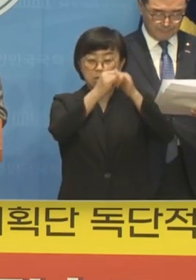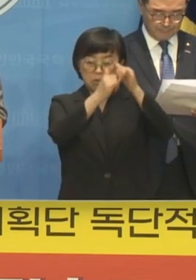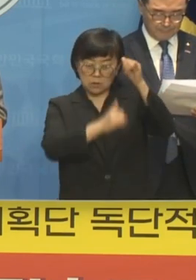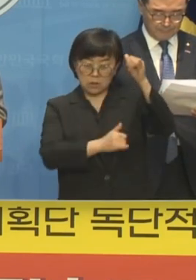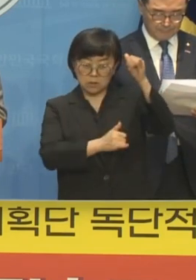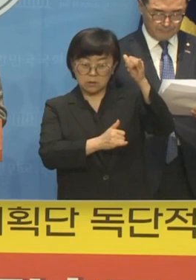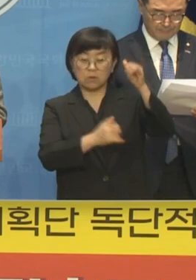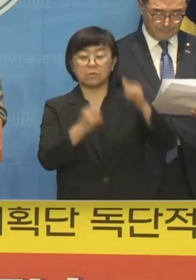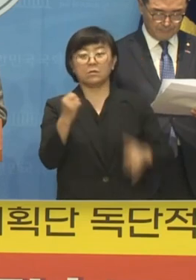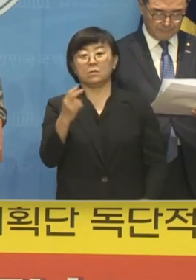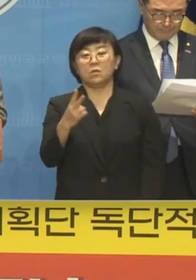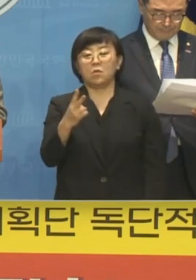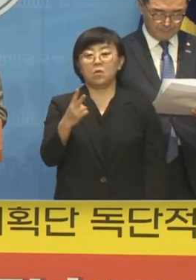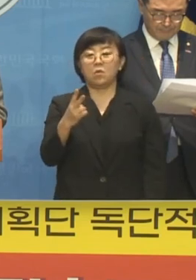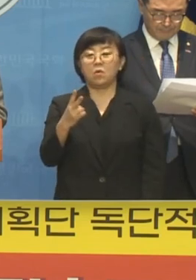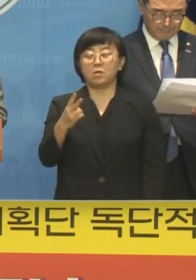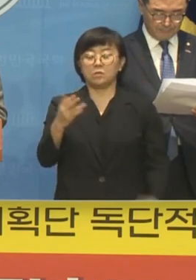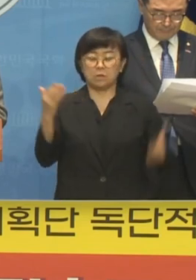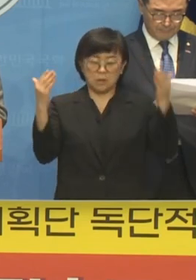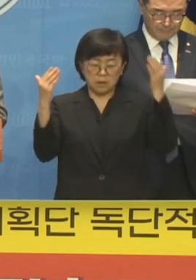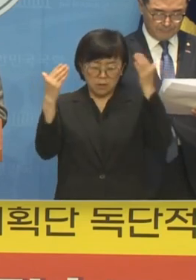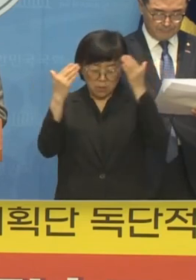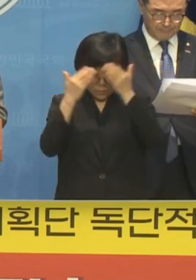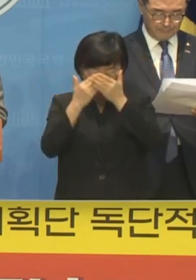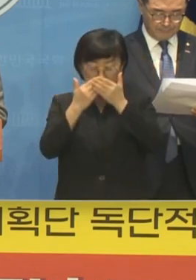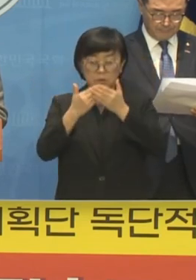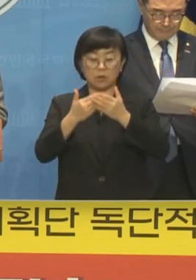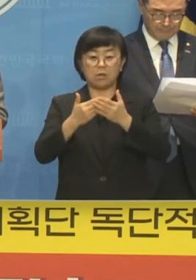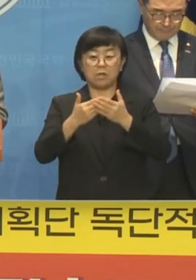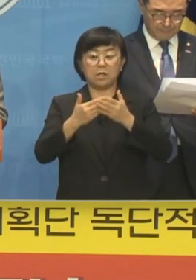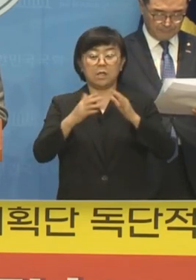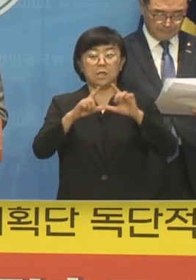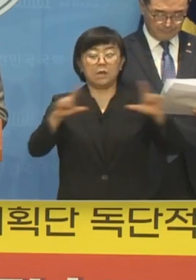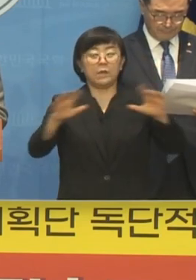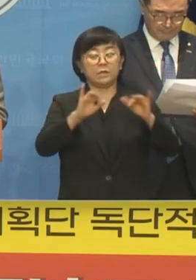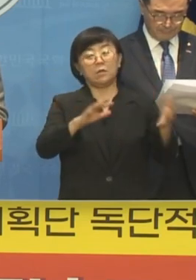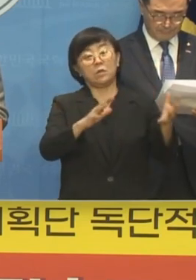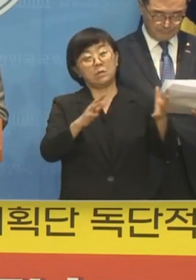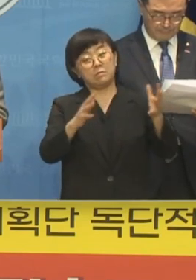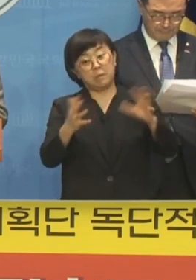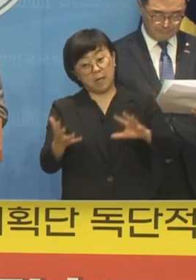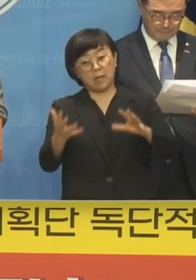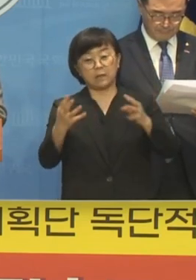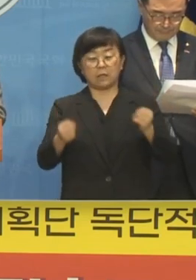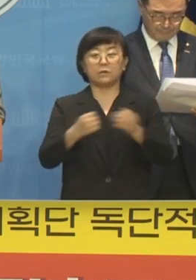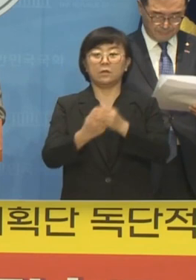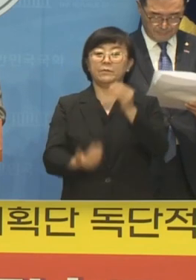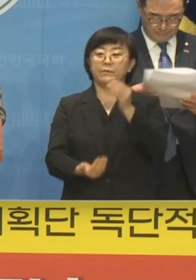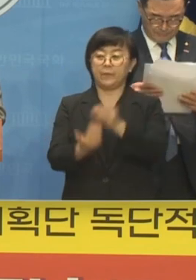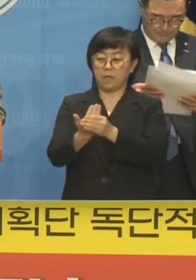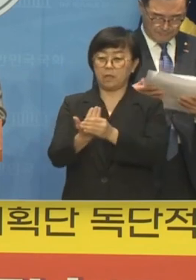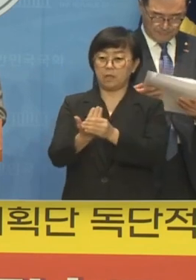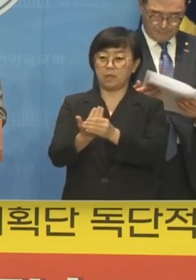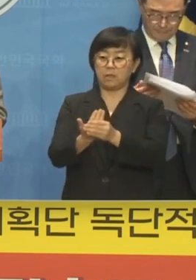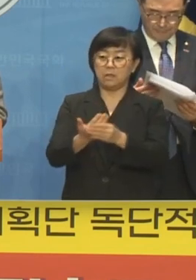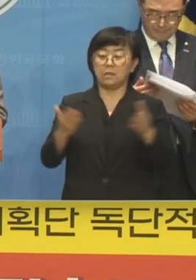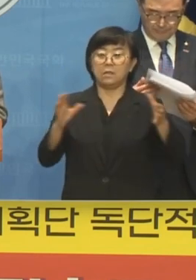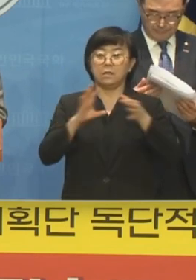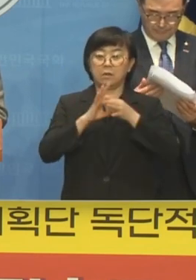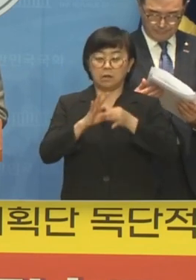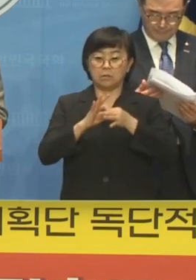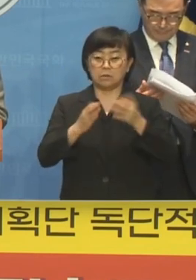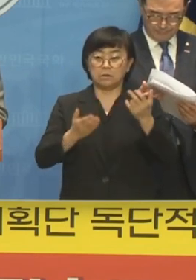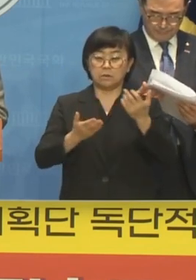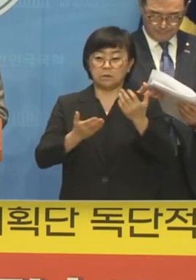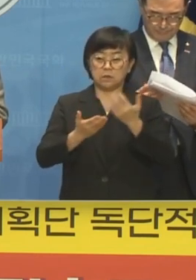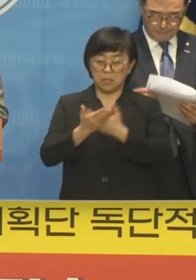역사적 그리고 암울한 민간희생이 엄청났던 사건입니다. 이와 관련해서 여순 사건과 그래서 제주